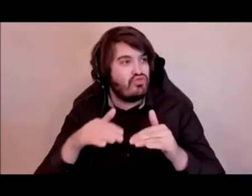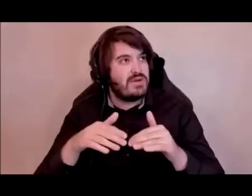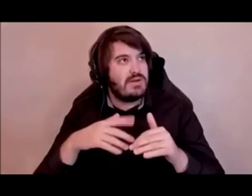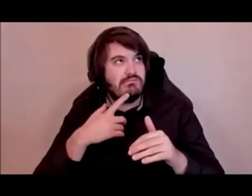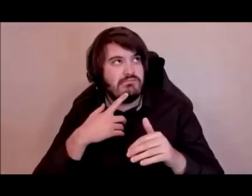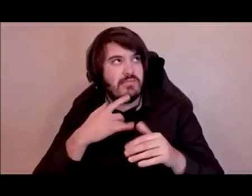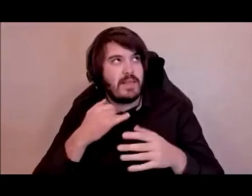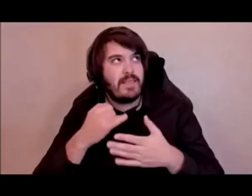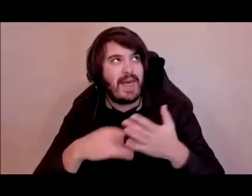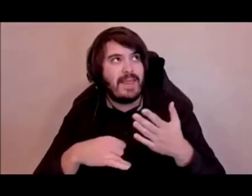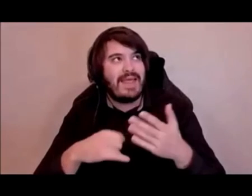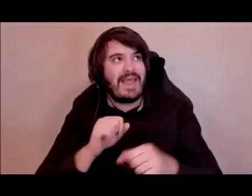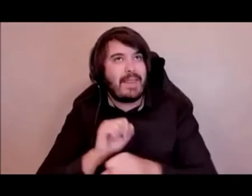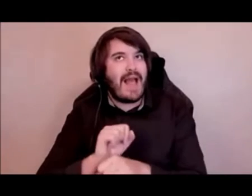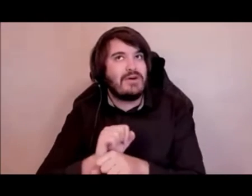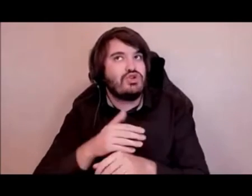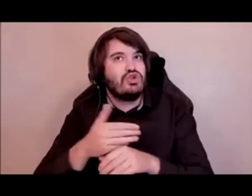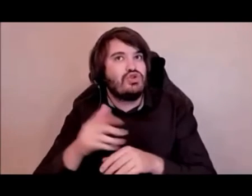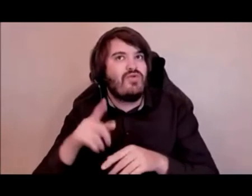dernière tâche à faire,